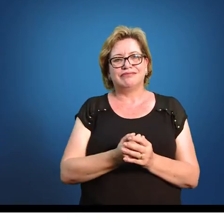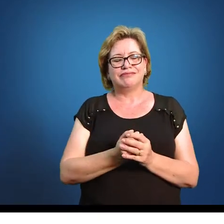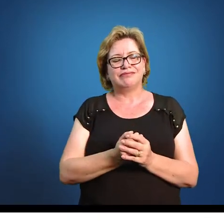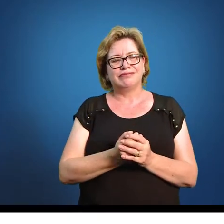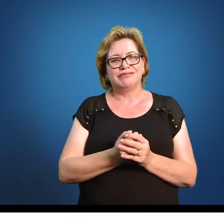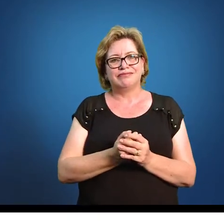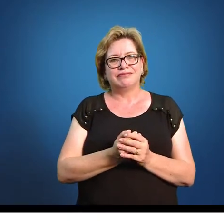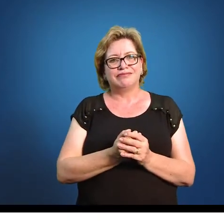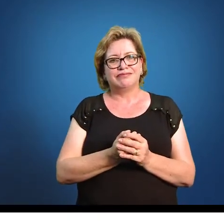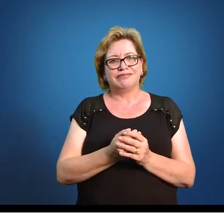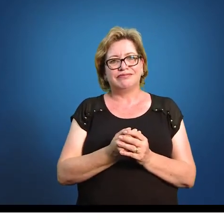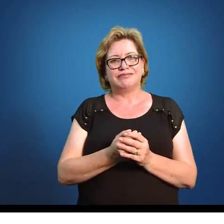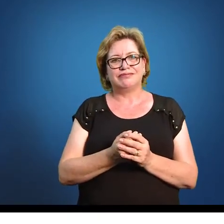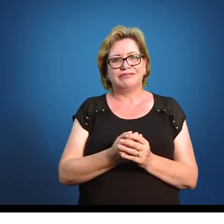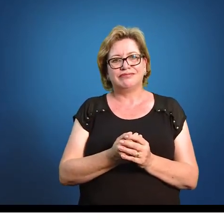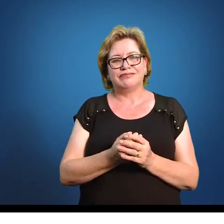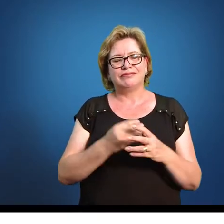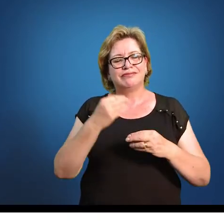5.